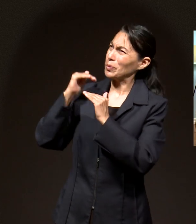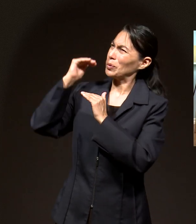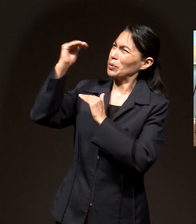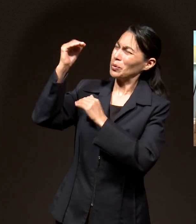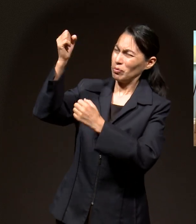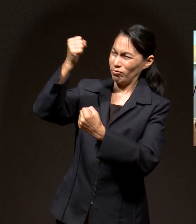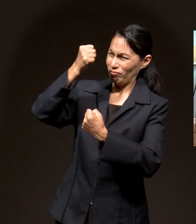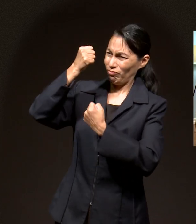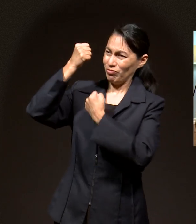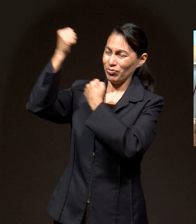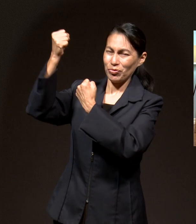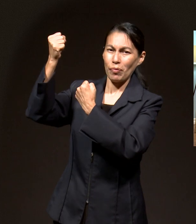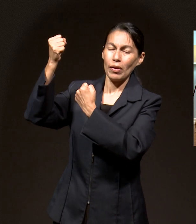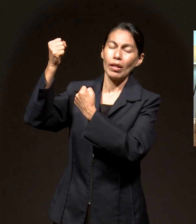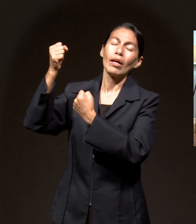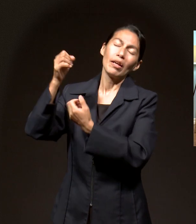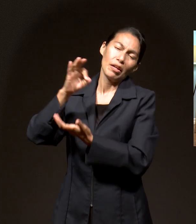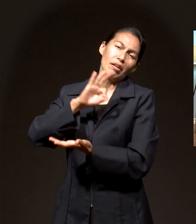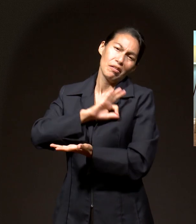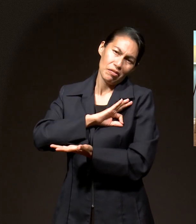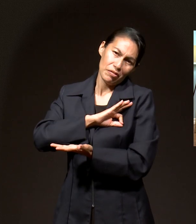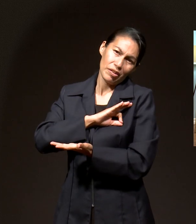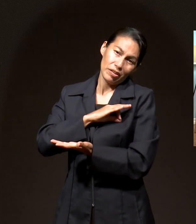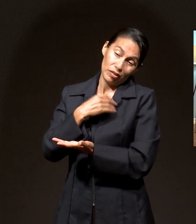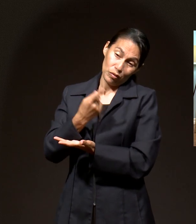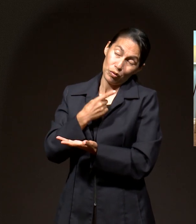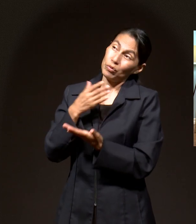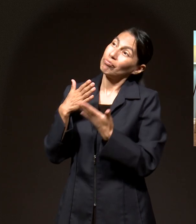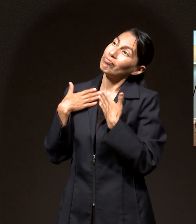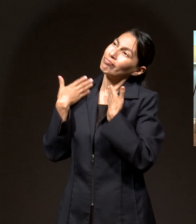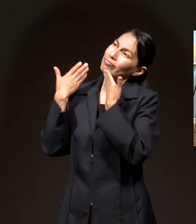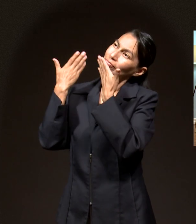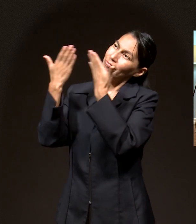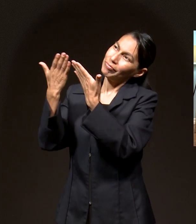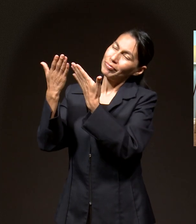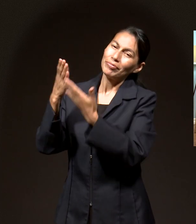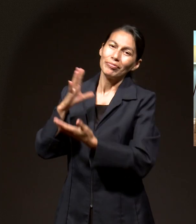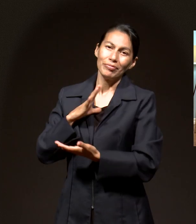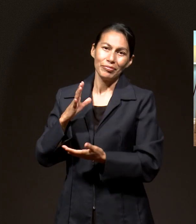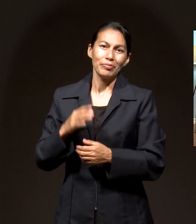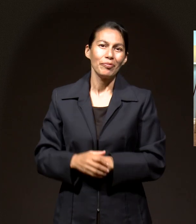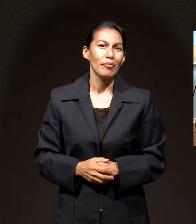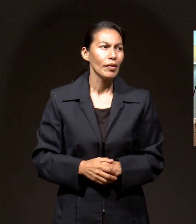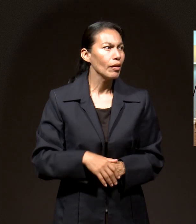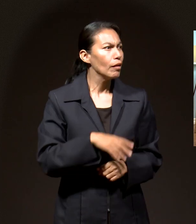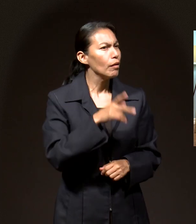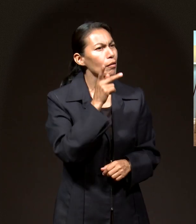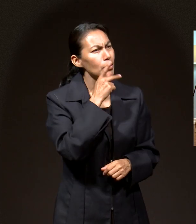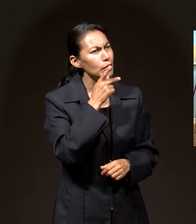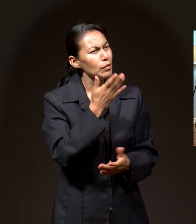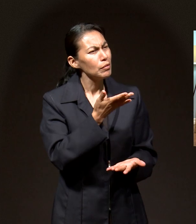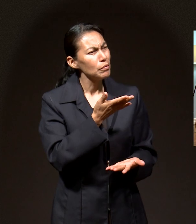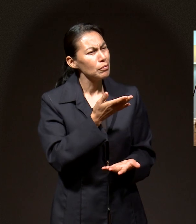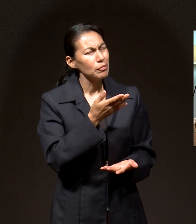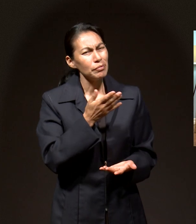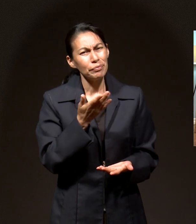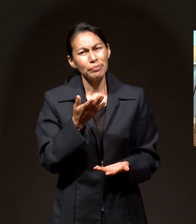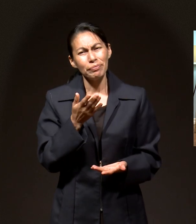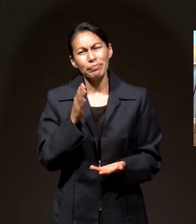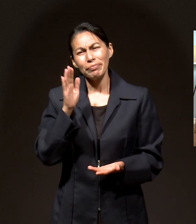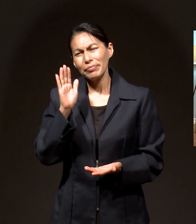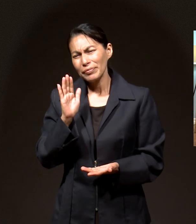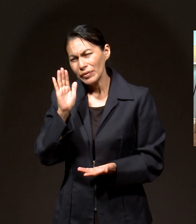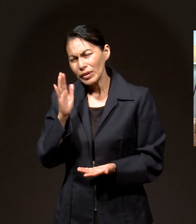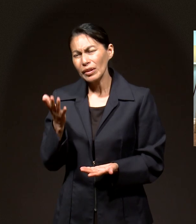depende del poder de Dios. Solo que depende también de la fe que tengamos en Él. Me parece, pastor,